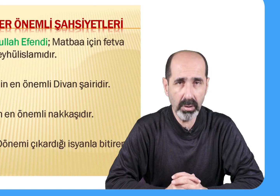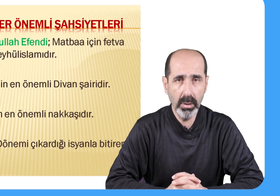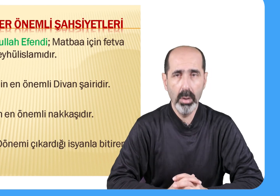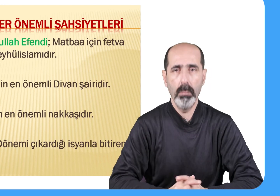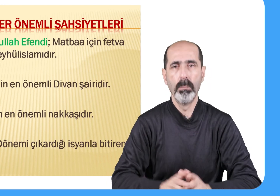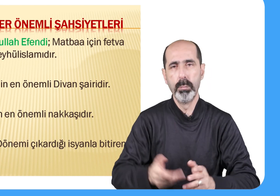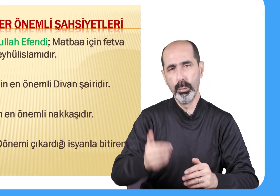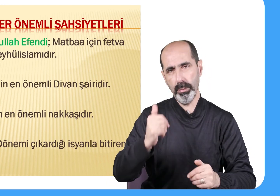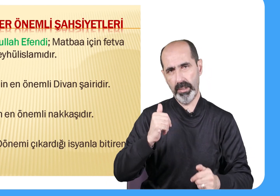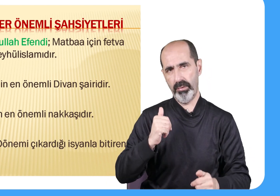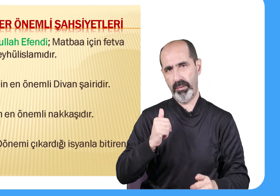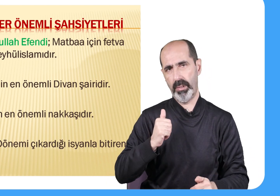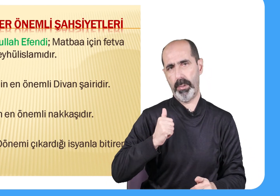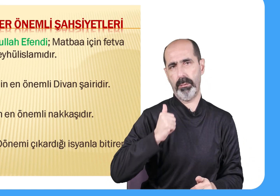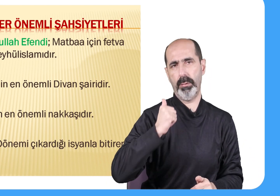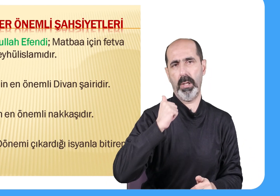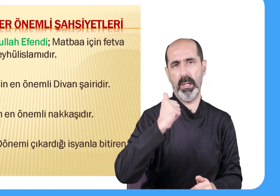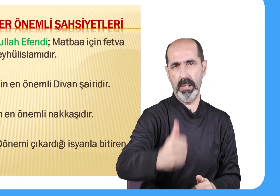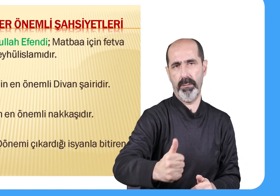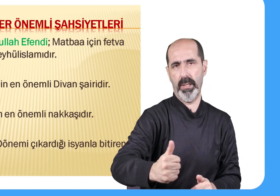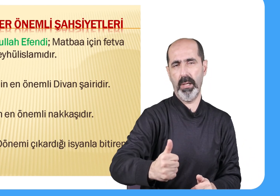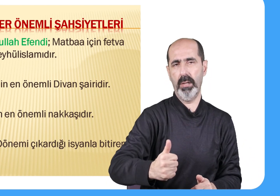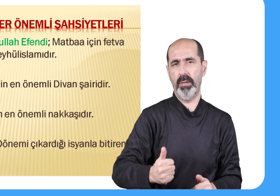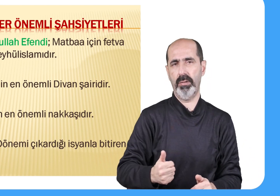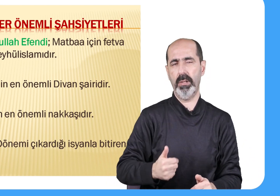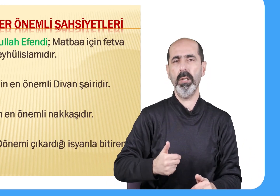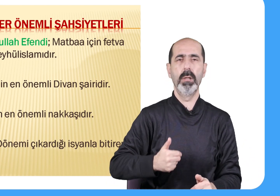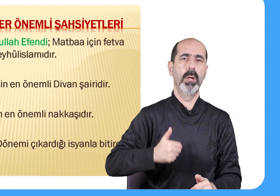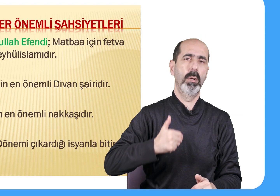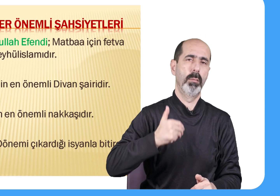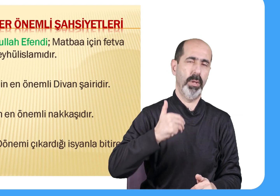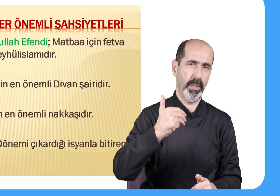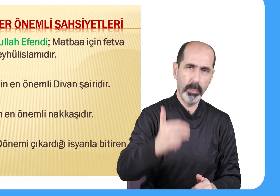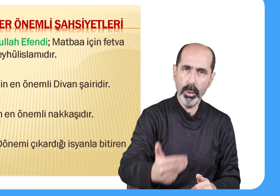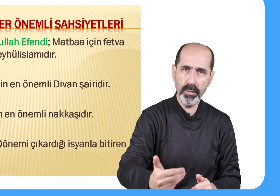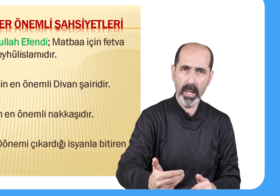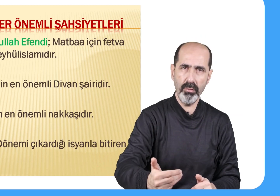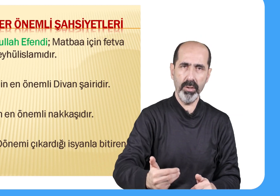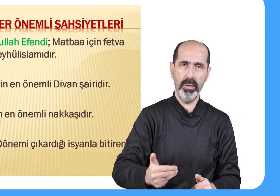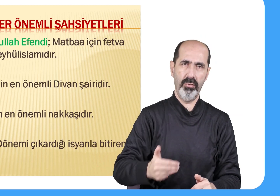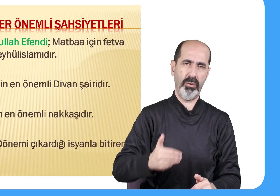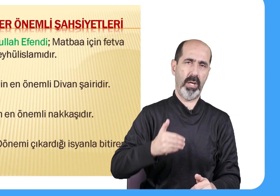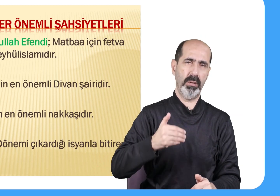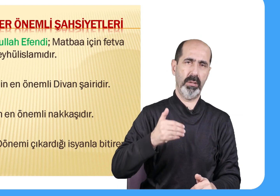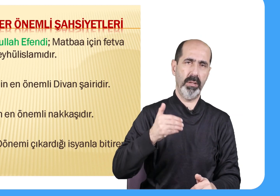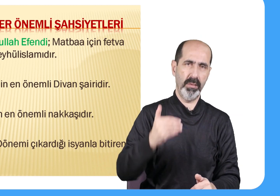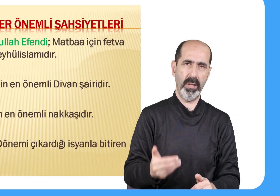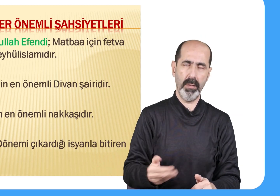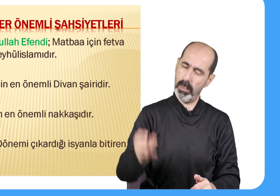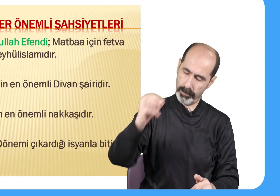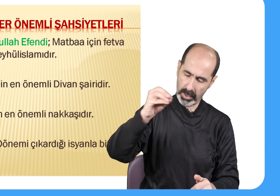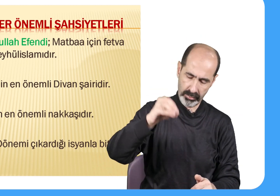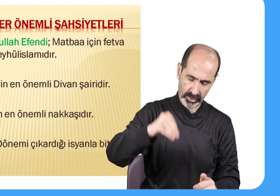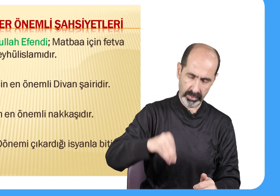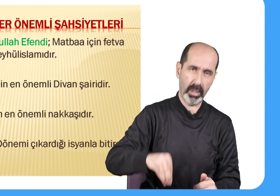dalmıştır bunun neticesinde Patrona Halil ve yanlışları Buna tepki göstermiştir çıkardıkları